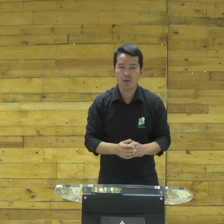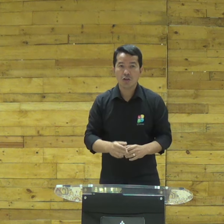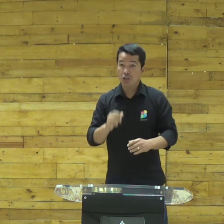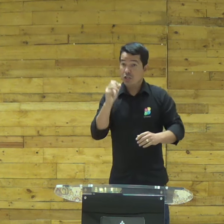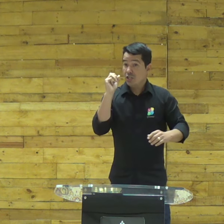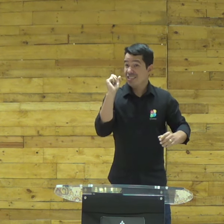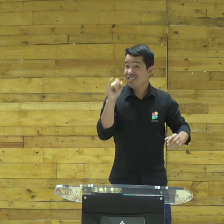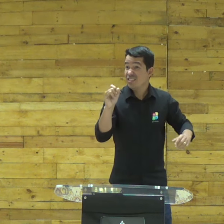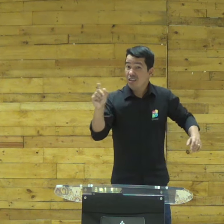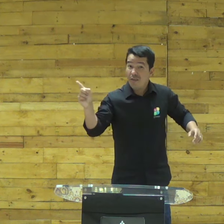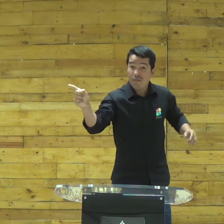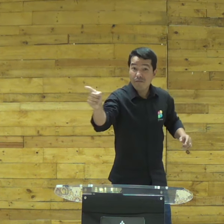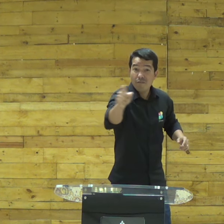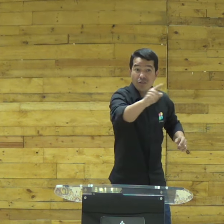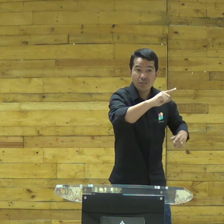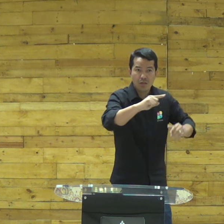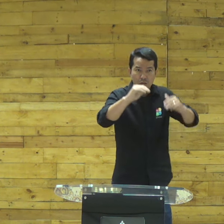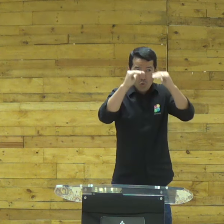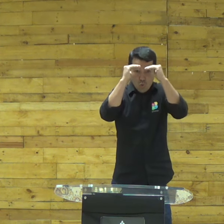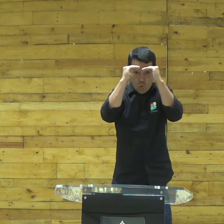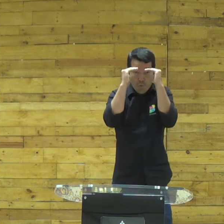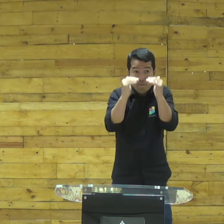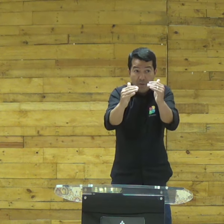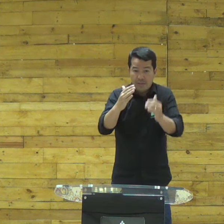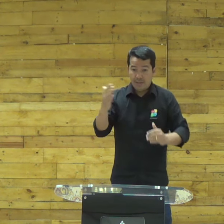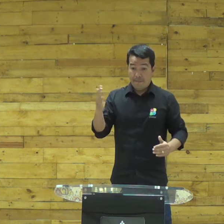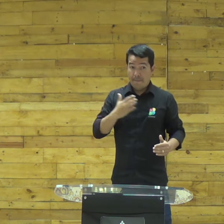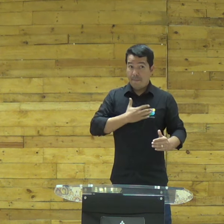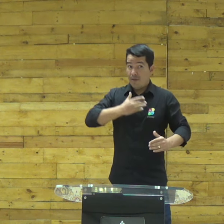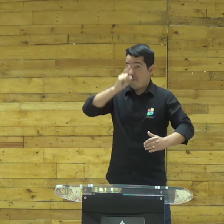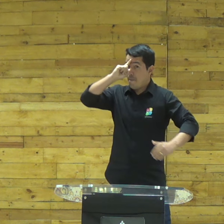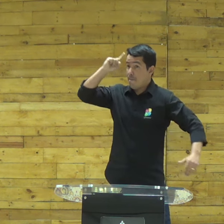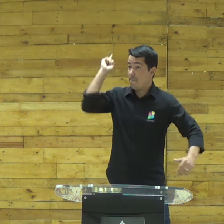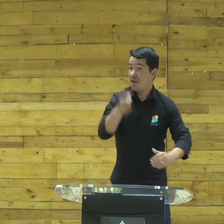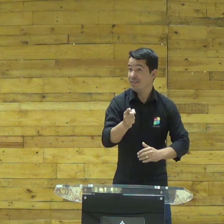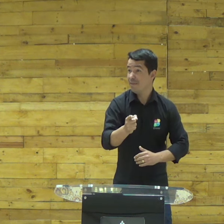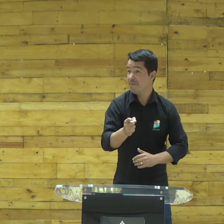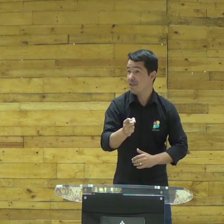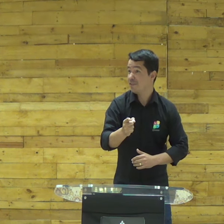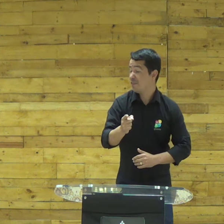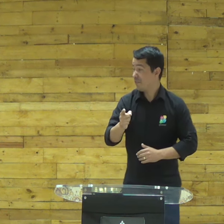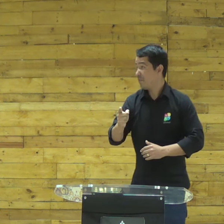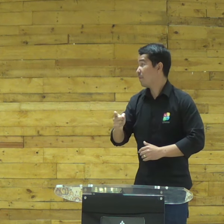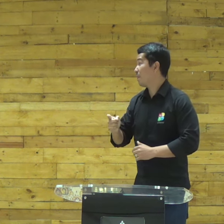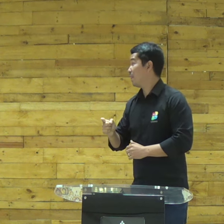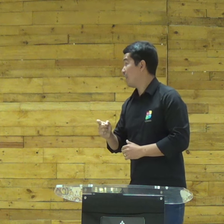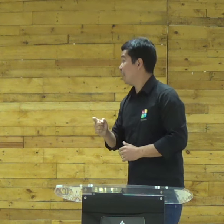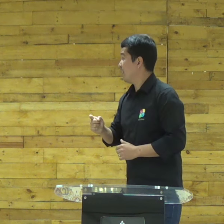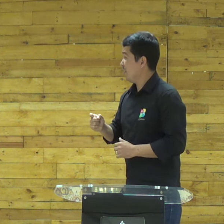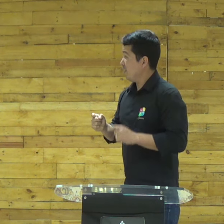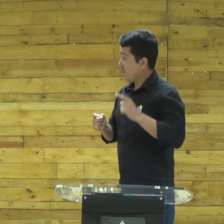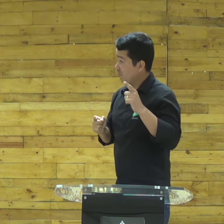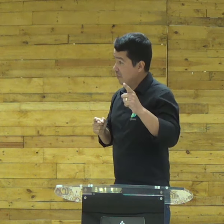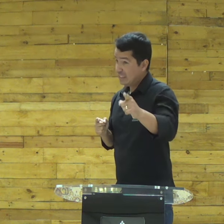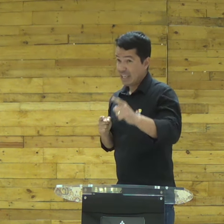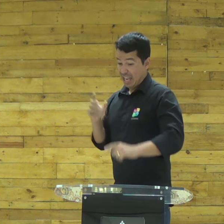chamou os discípulos e disse quem tem os meus mandamentos e lhes